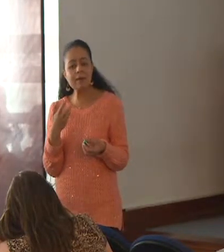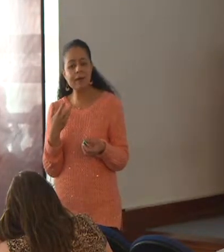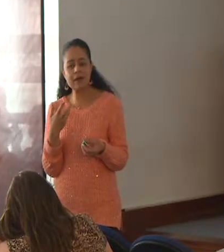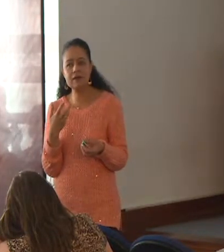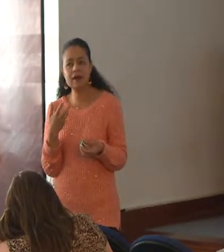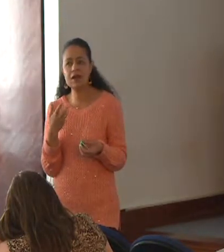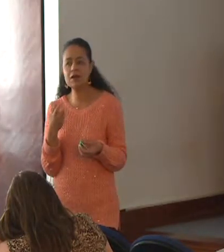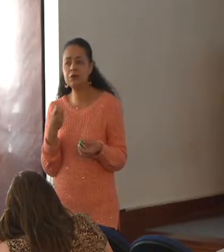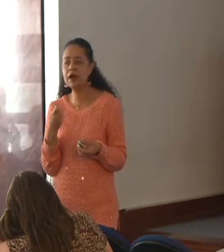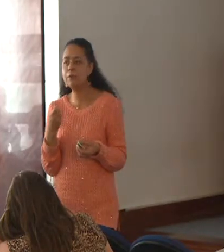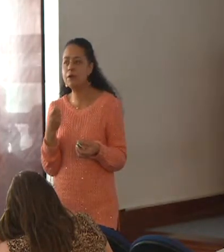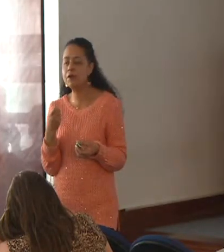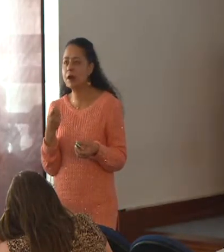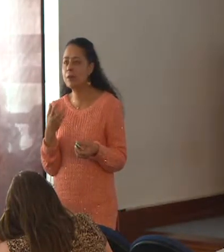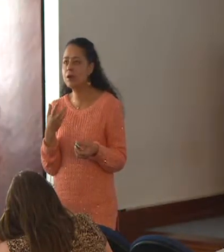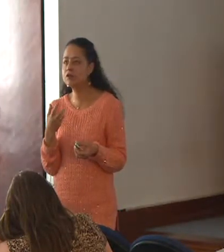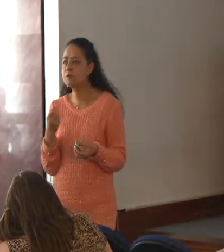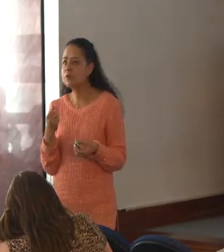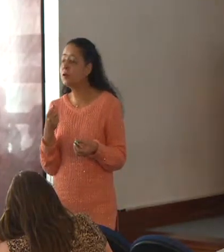que sí hay